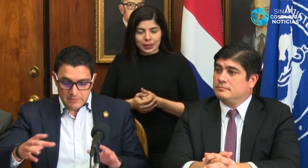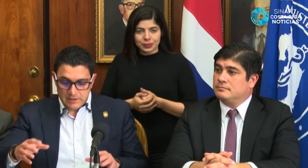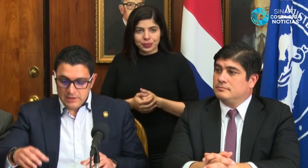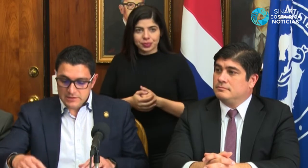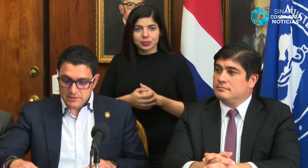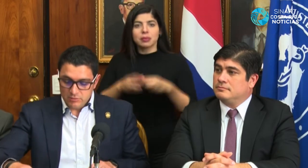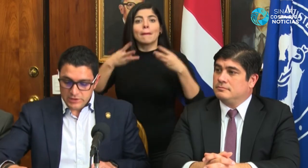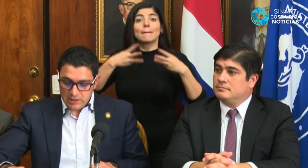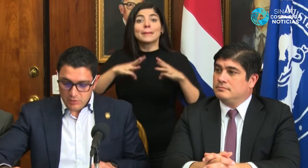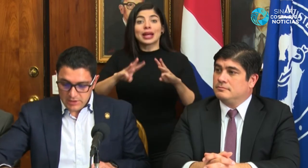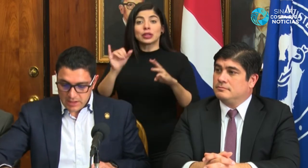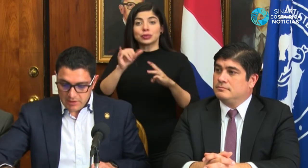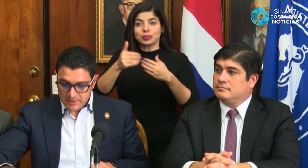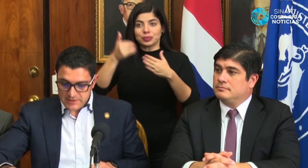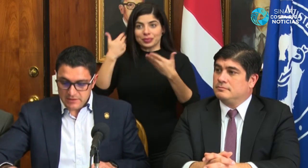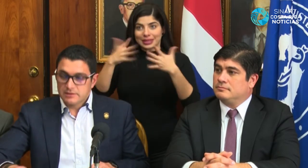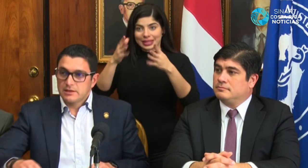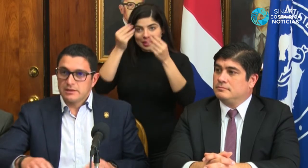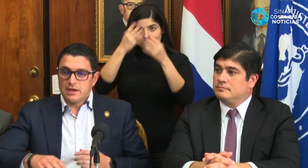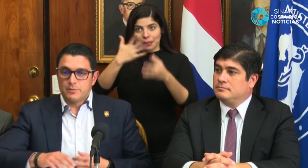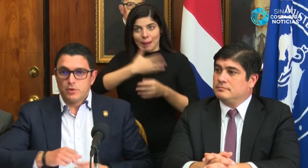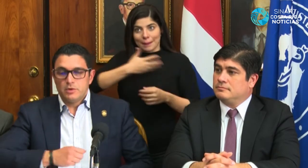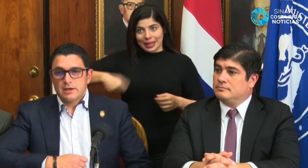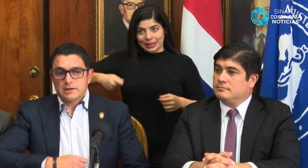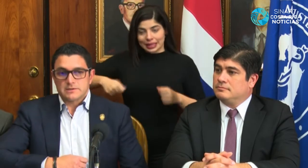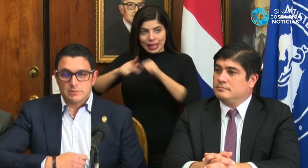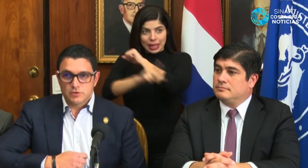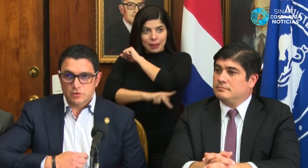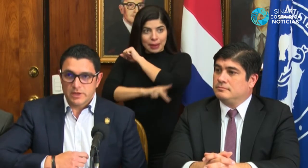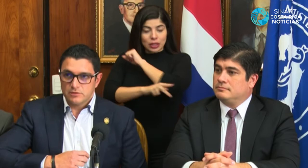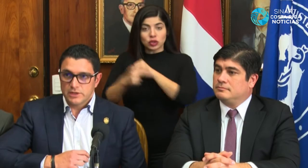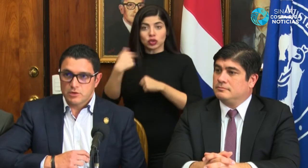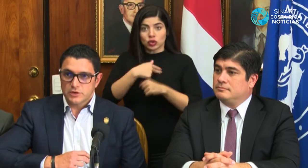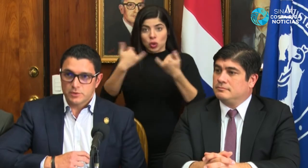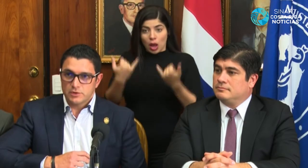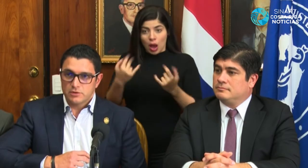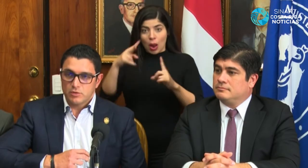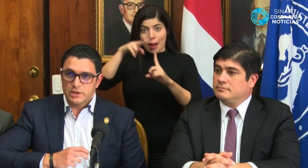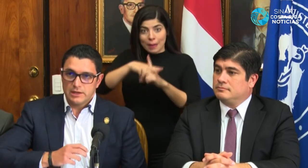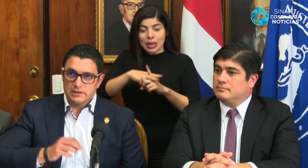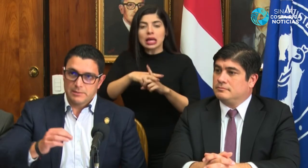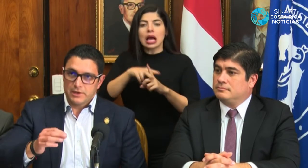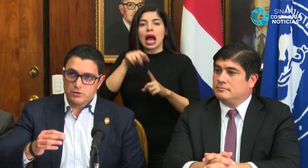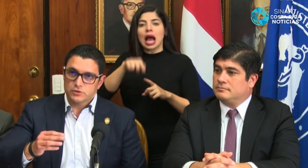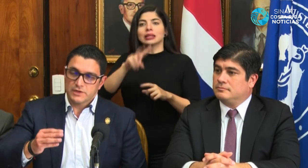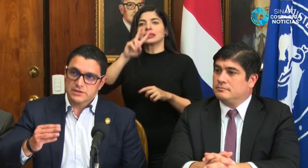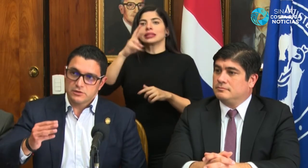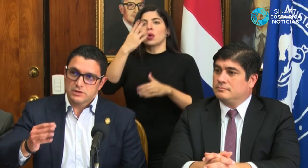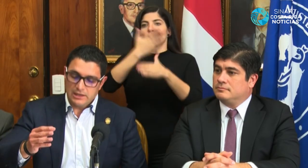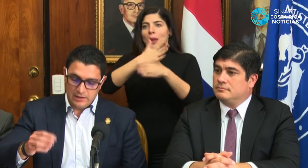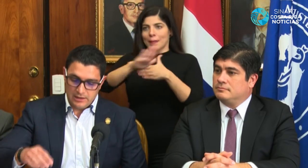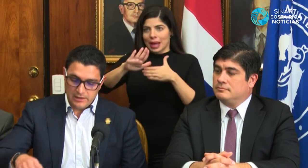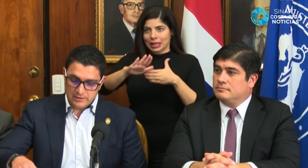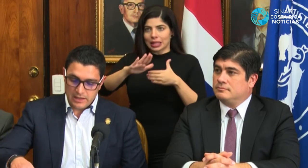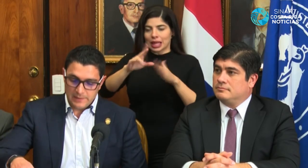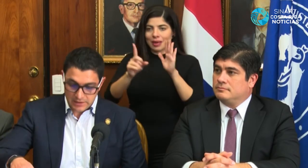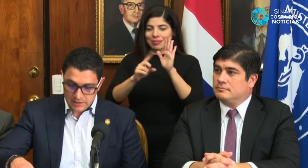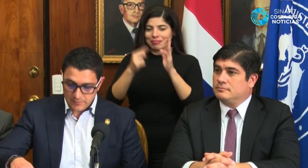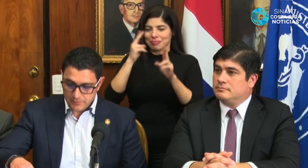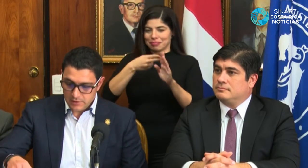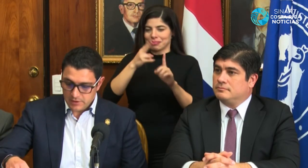Las medidas, como ya lo indicaba el presidente de la República, que estamos tomando, ya corresponden con una etapa 2 o fase 2 de la